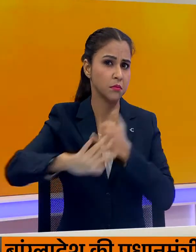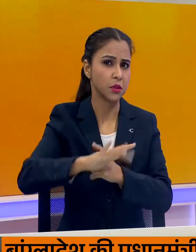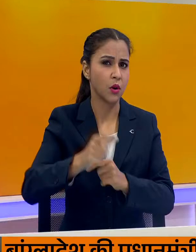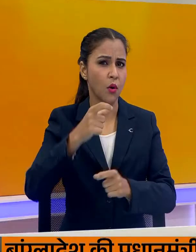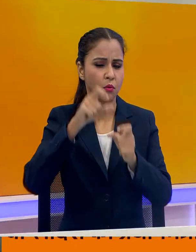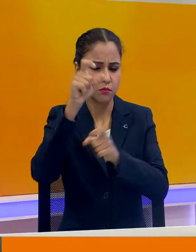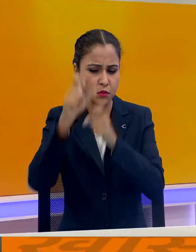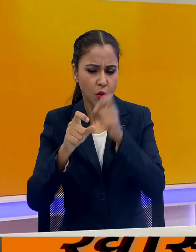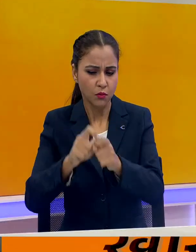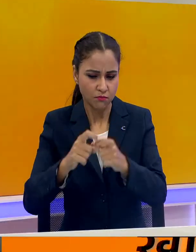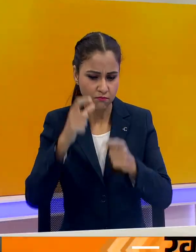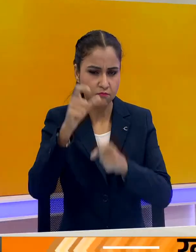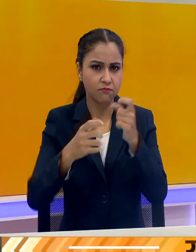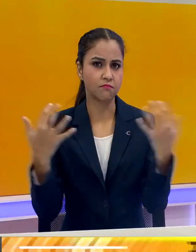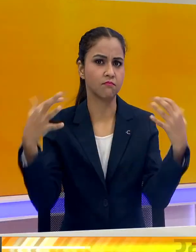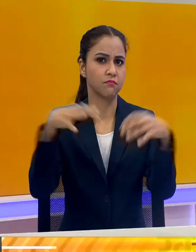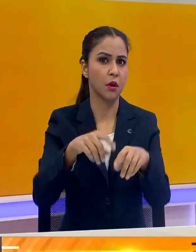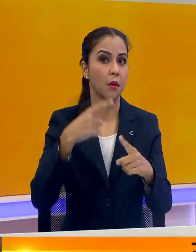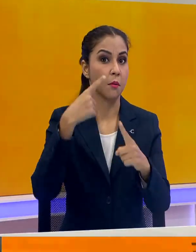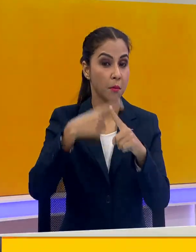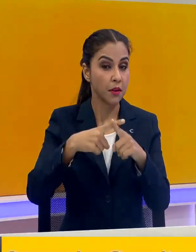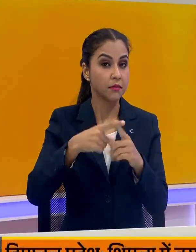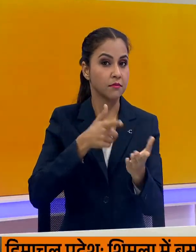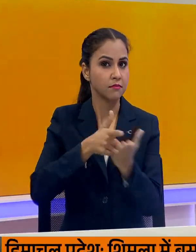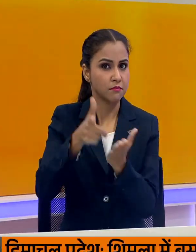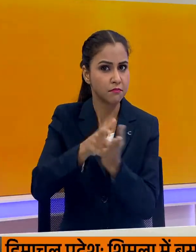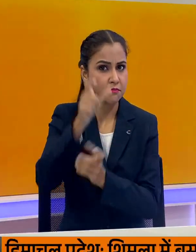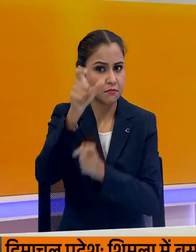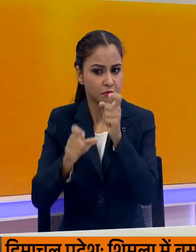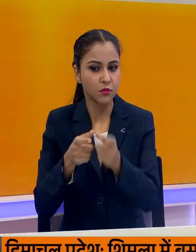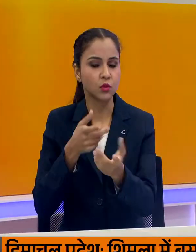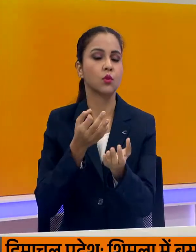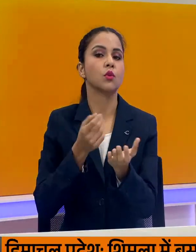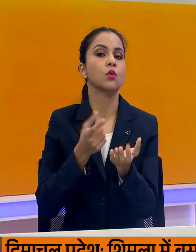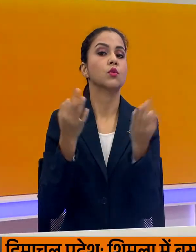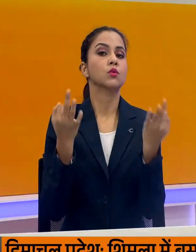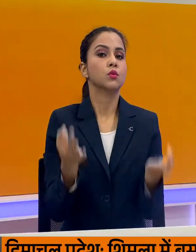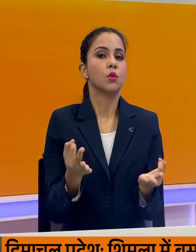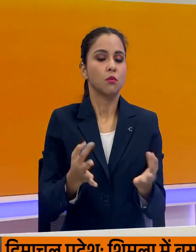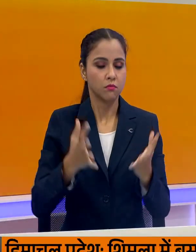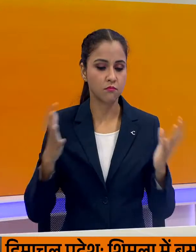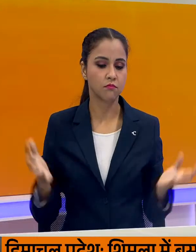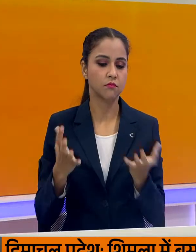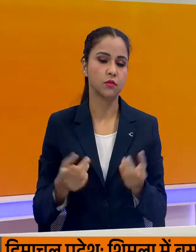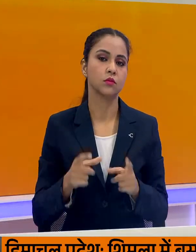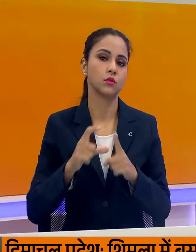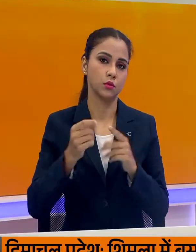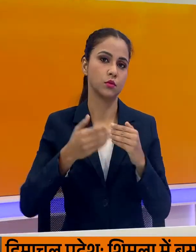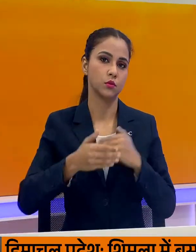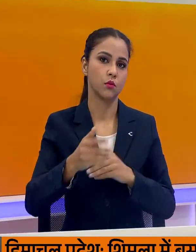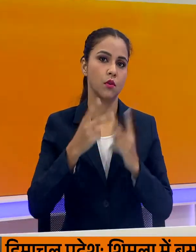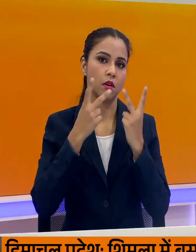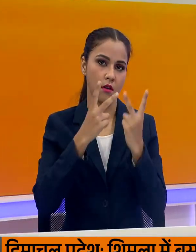लोगों की भागीदारी और ग्रामीण क्षेत्रों में योग के प्रसार को प्रोत्साहित करेगा।